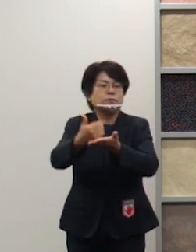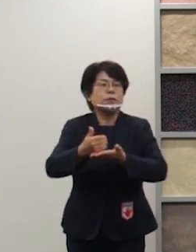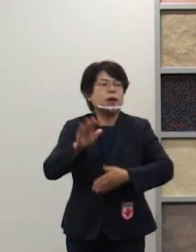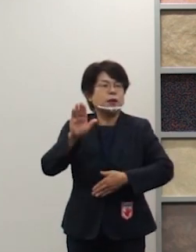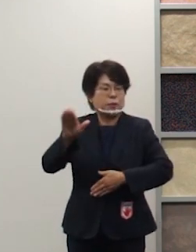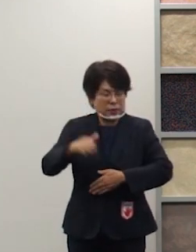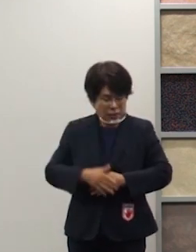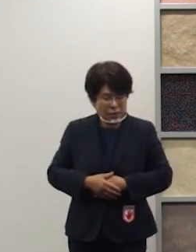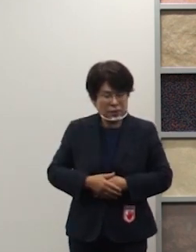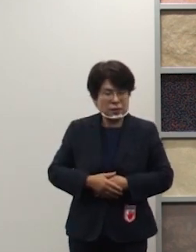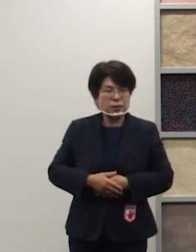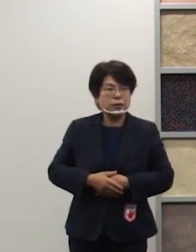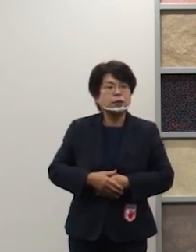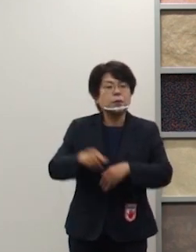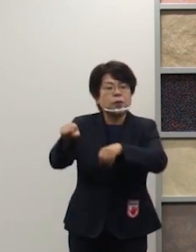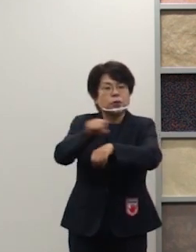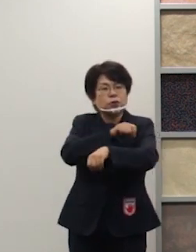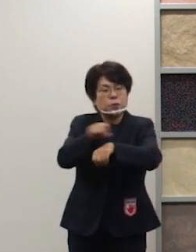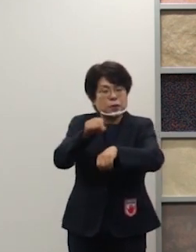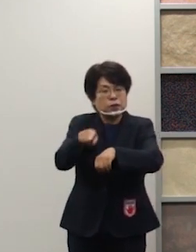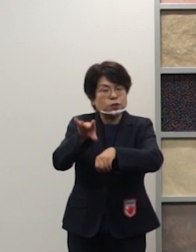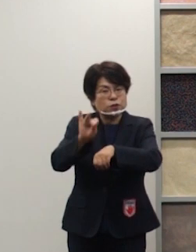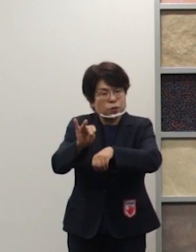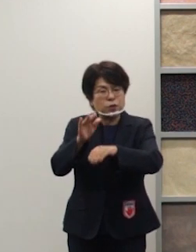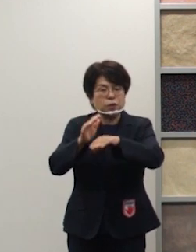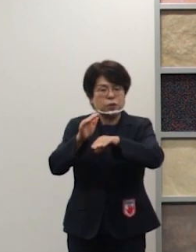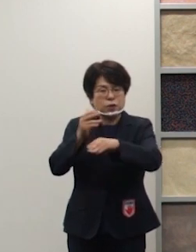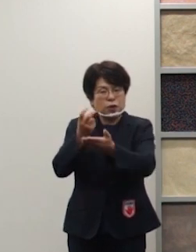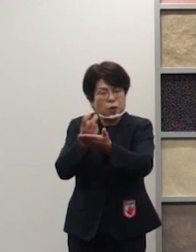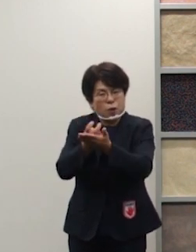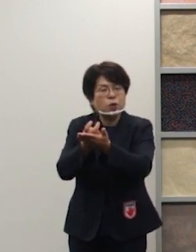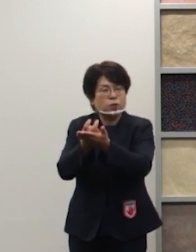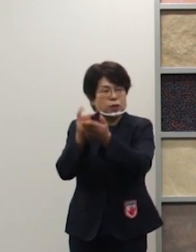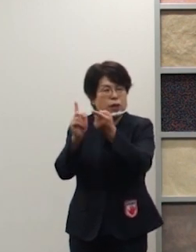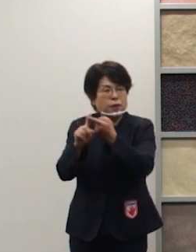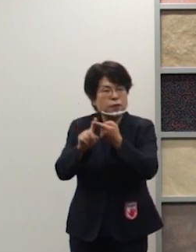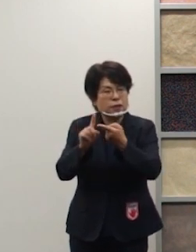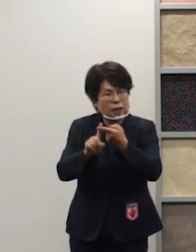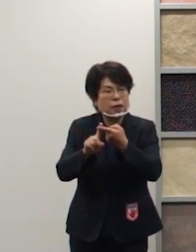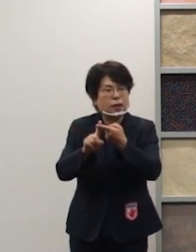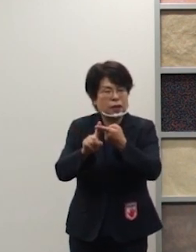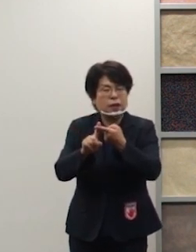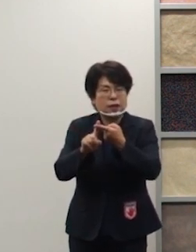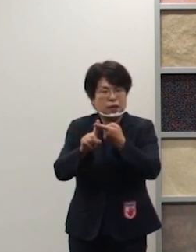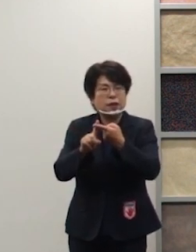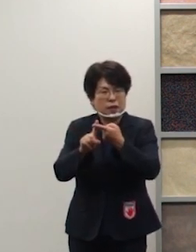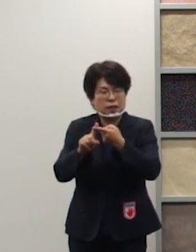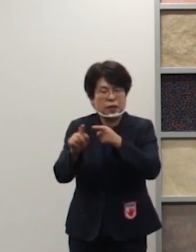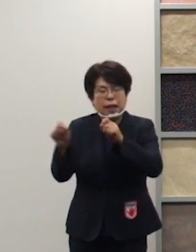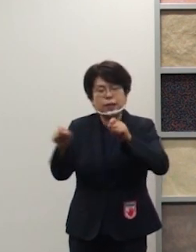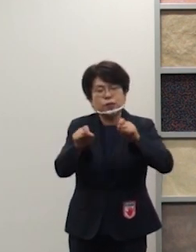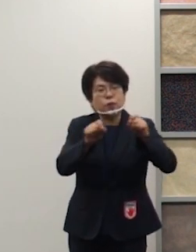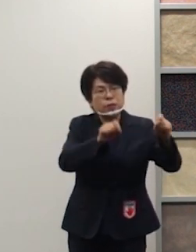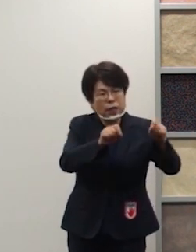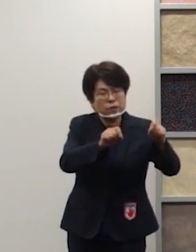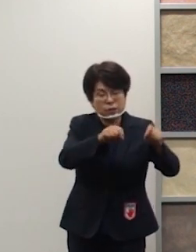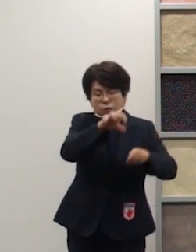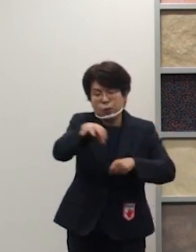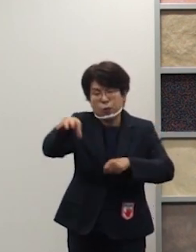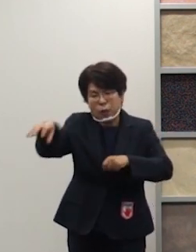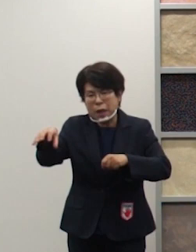休業協力要請をしている県というのは、もうほとんどないんじゃないかと思うんですけれども、それ